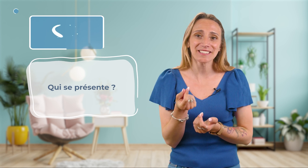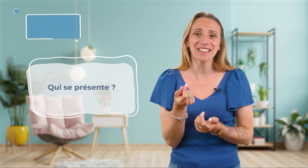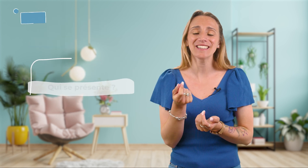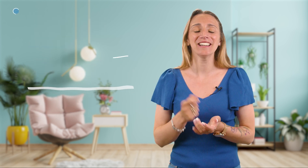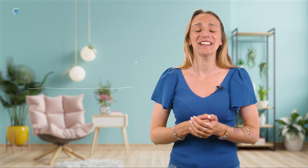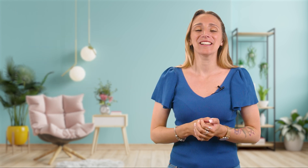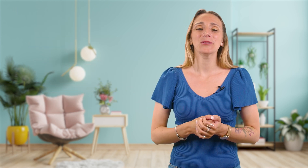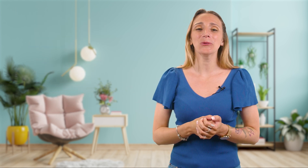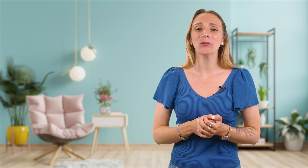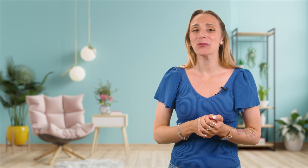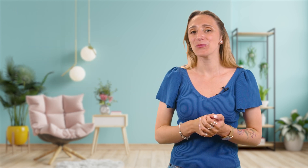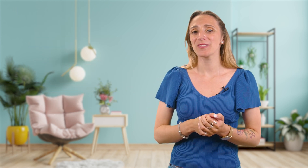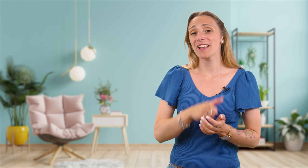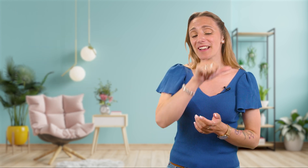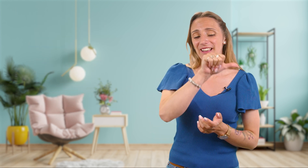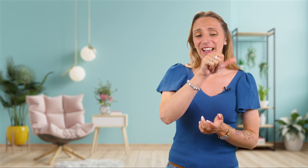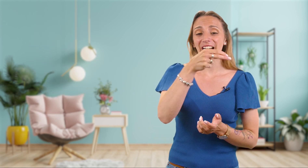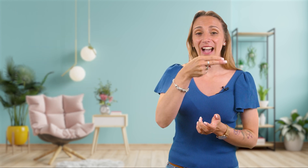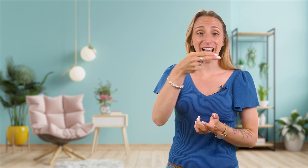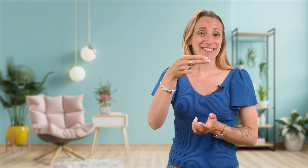Facile. Donc, Anne.